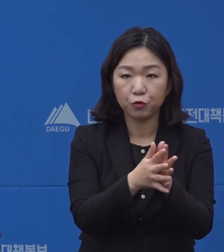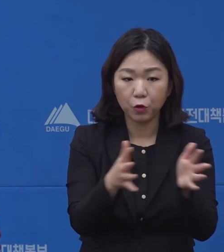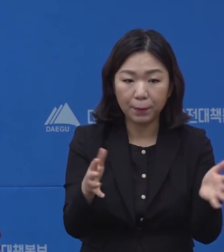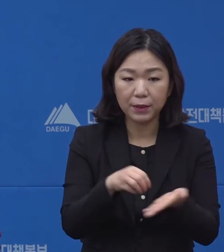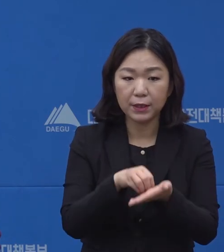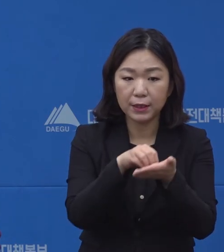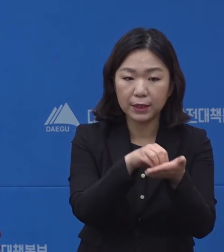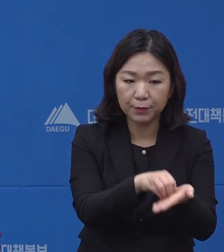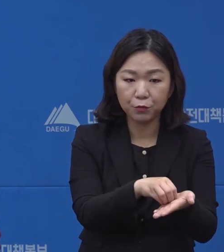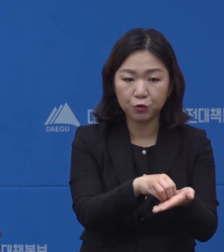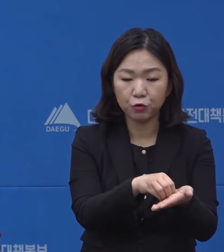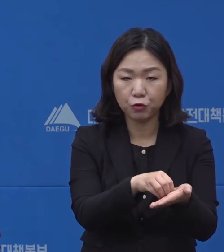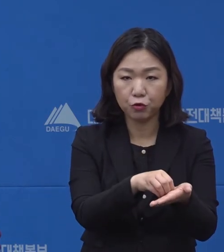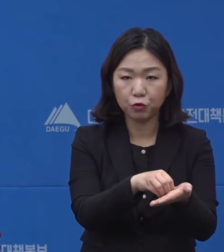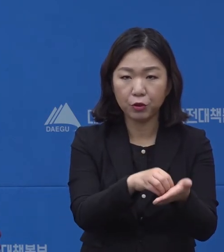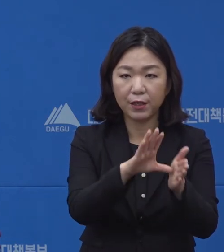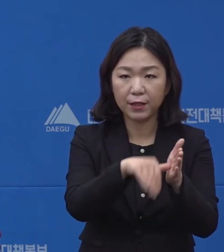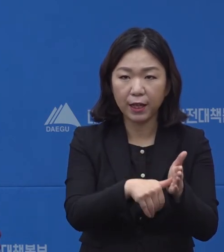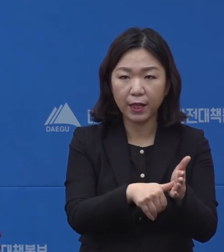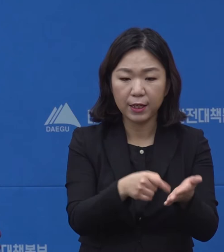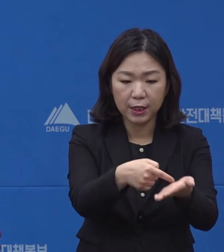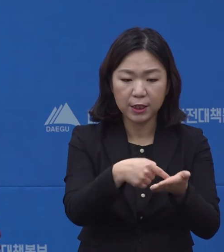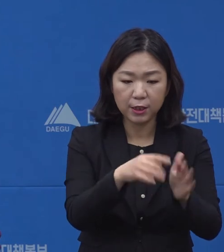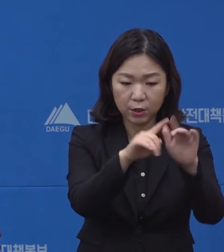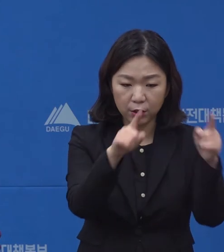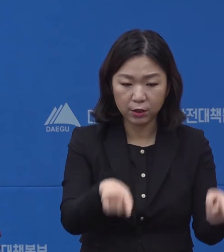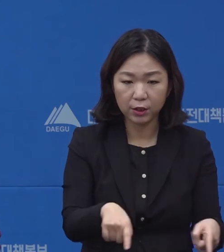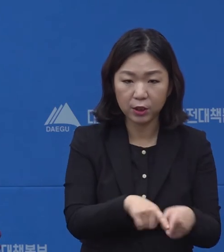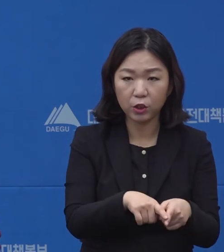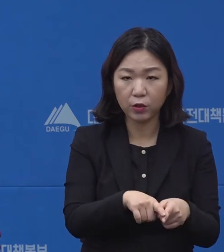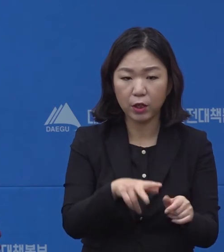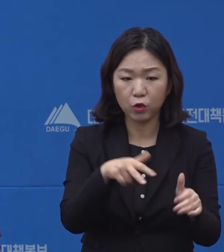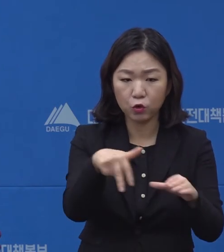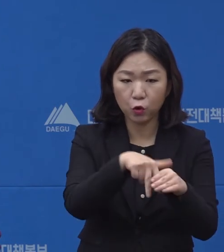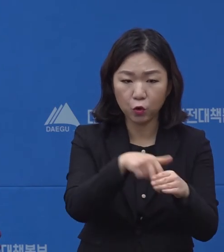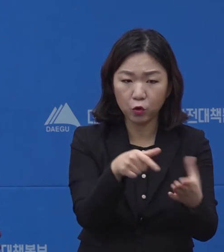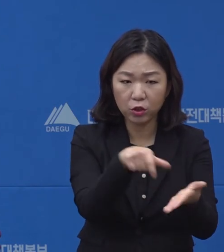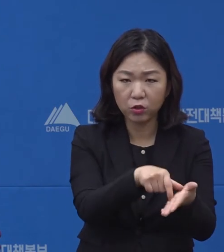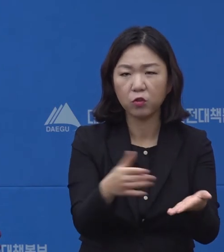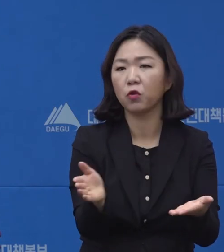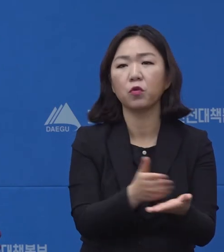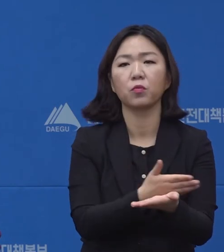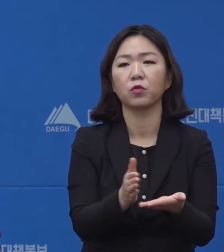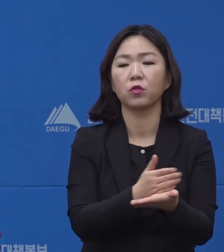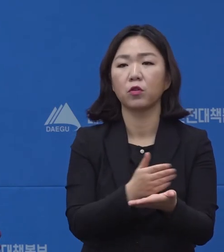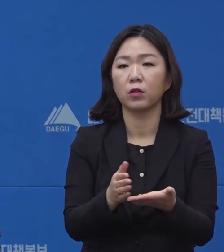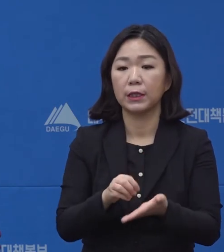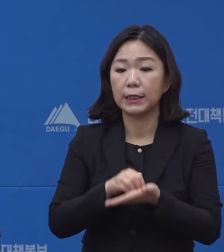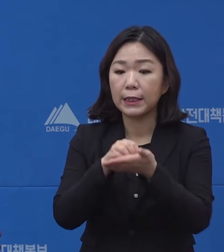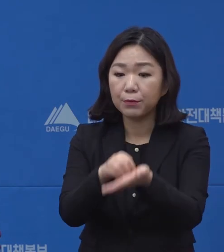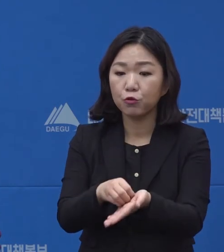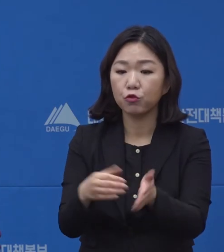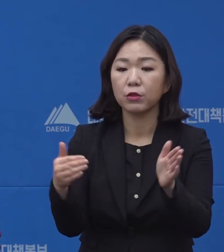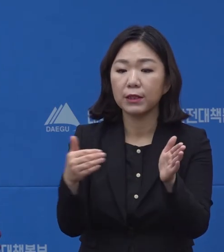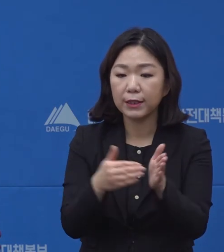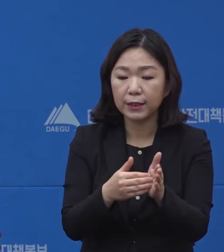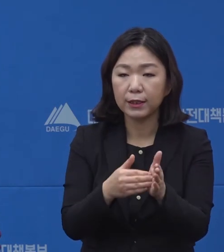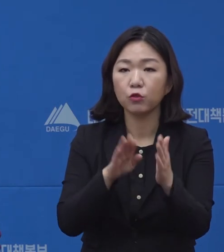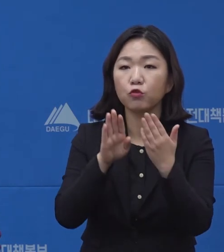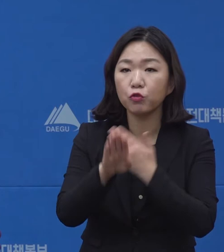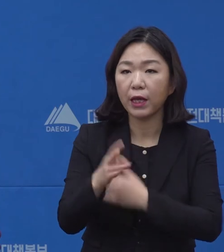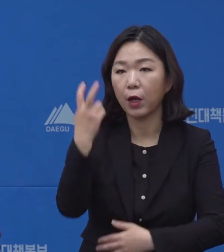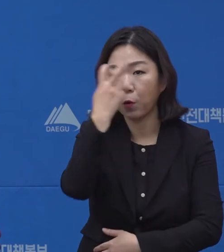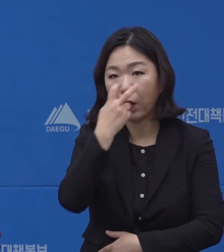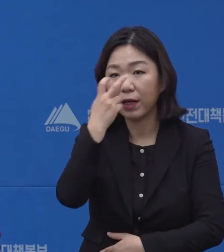있다는 일부 의혹 제기는 사실이 아닙니다. 다만 입주 후 작성하는 입주자 관리